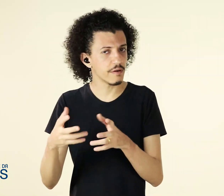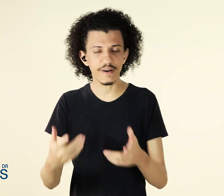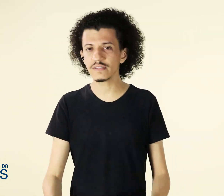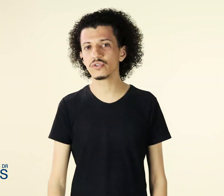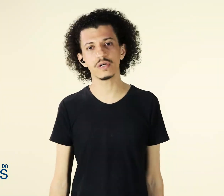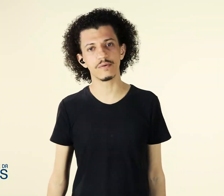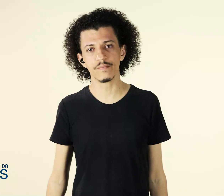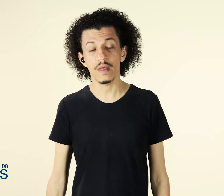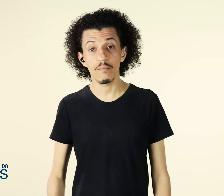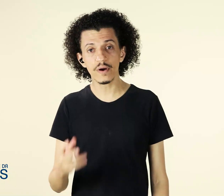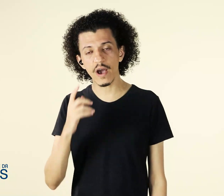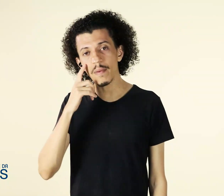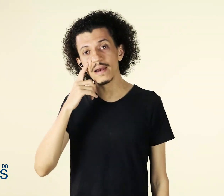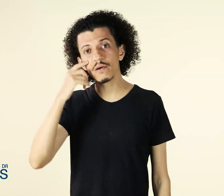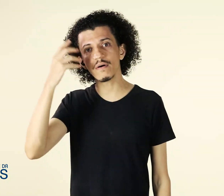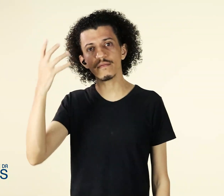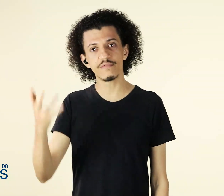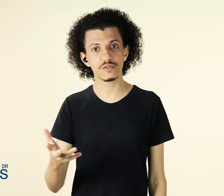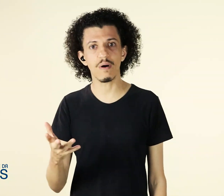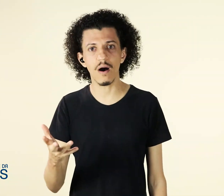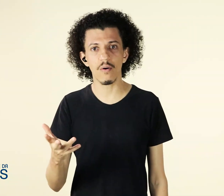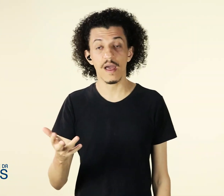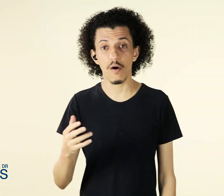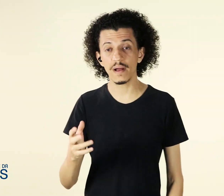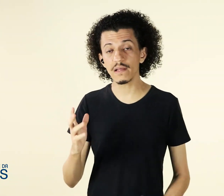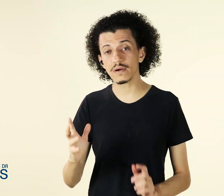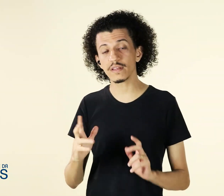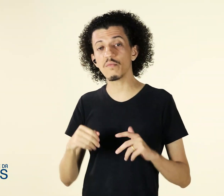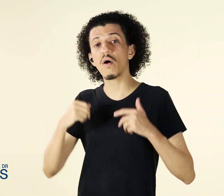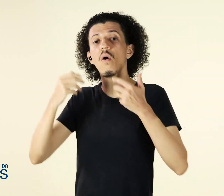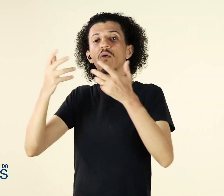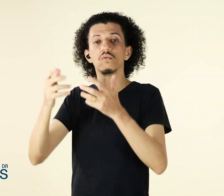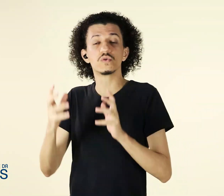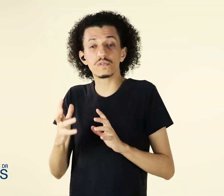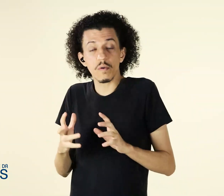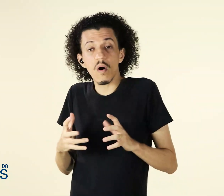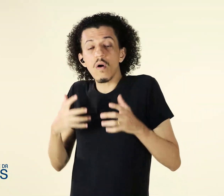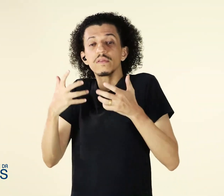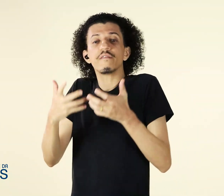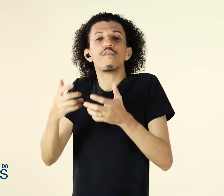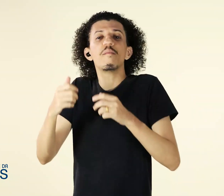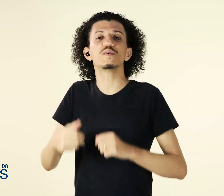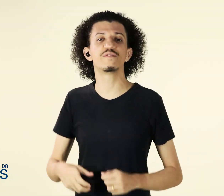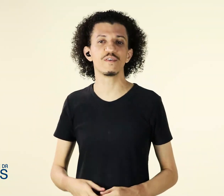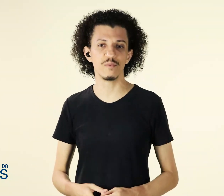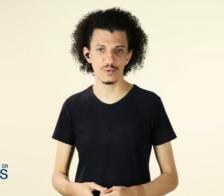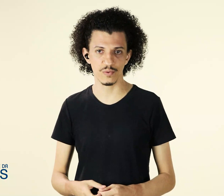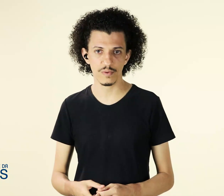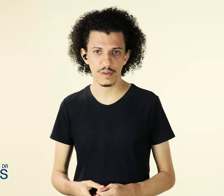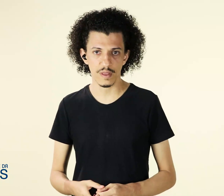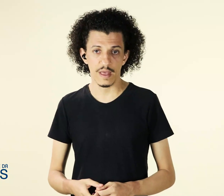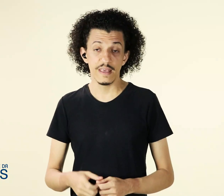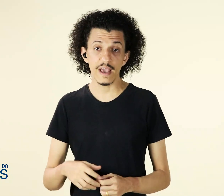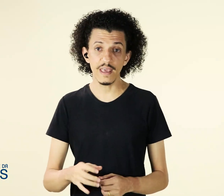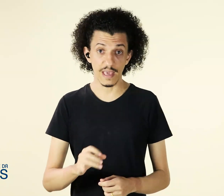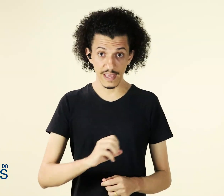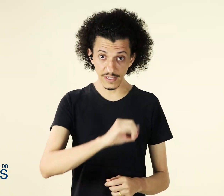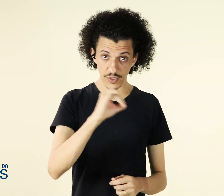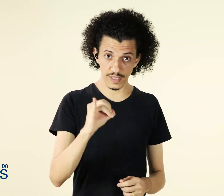faz sentido, porque é uma língua visual, é uma língua que tem os surdos têm uma outra forma de ver o mundo. E aí, isso aqui,